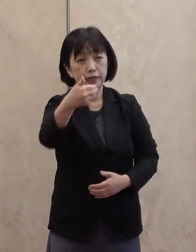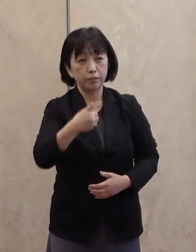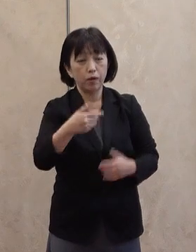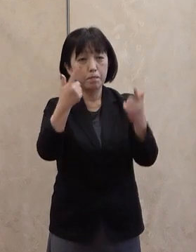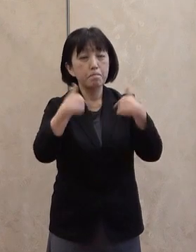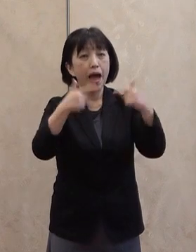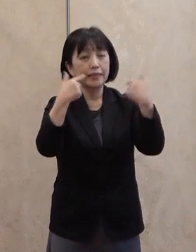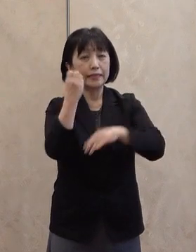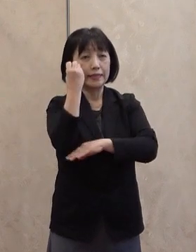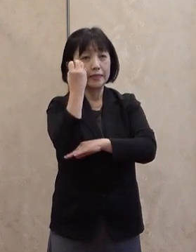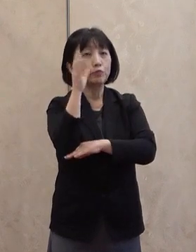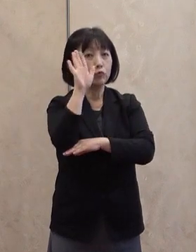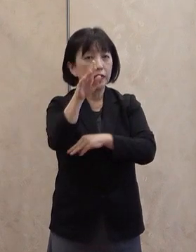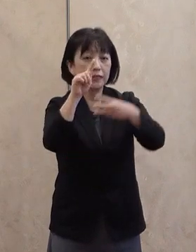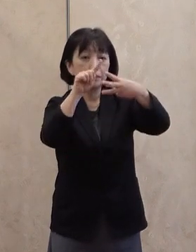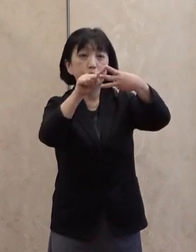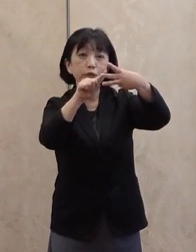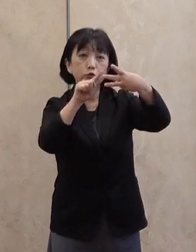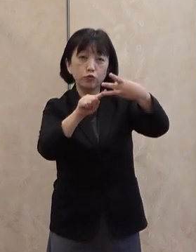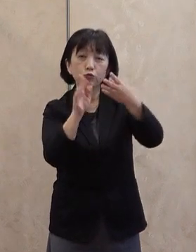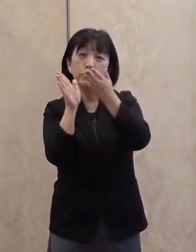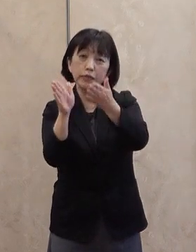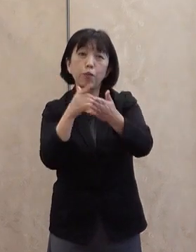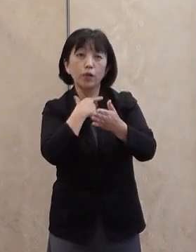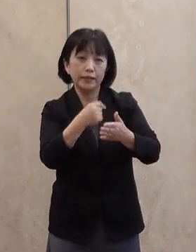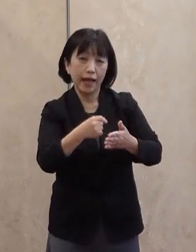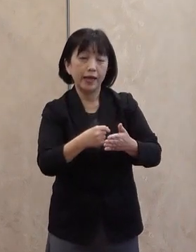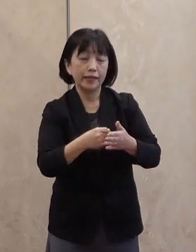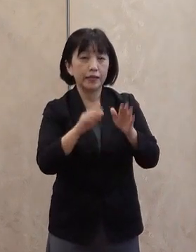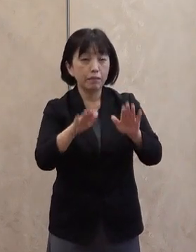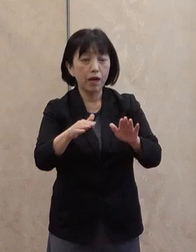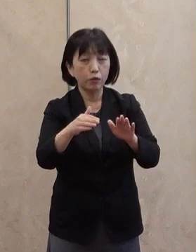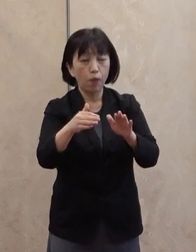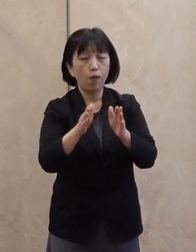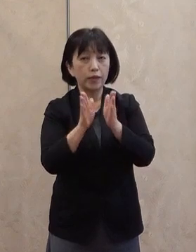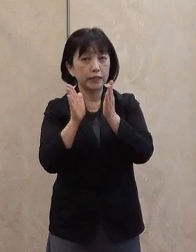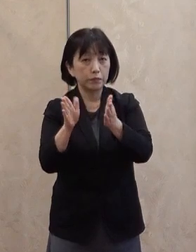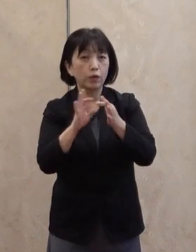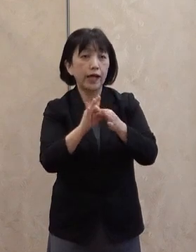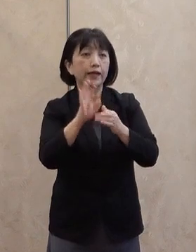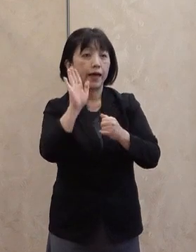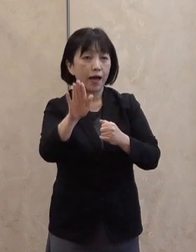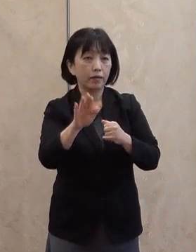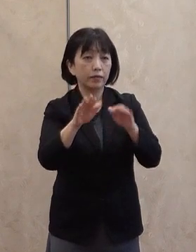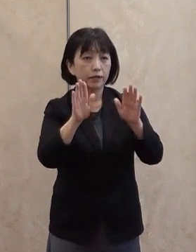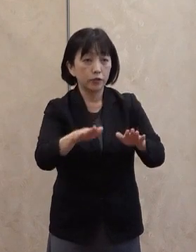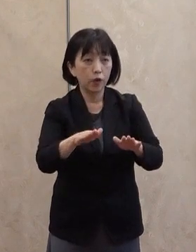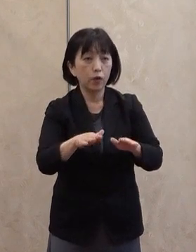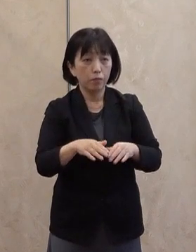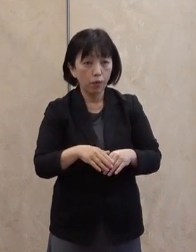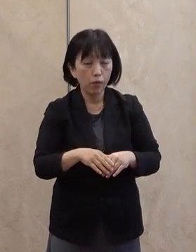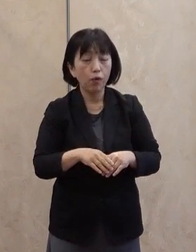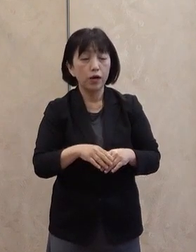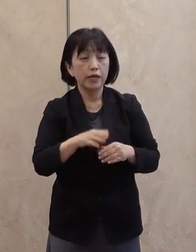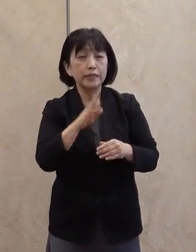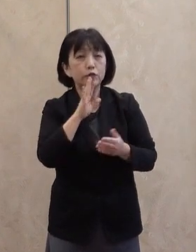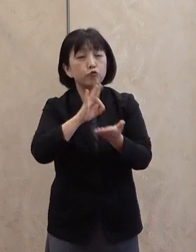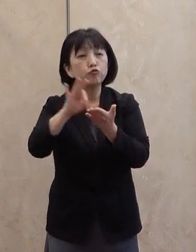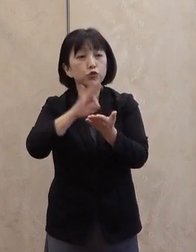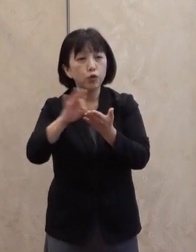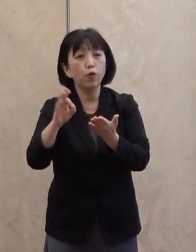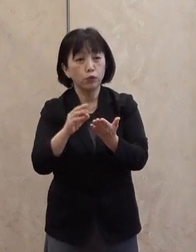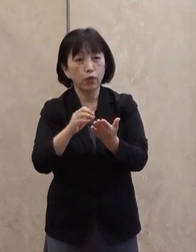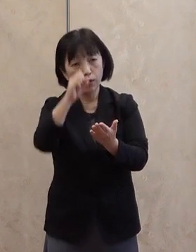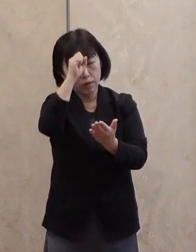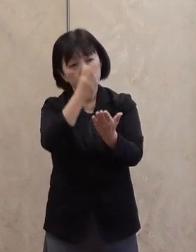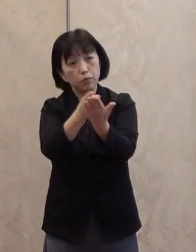毎日新聞の石川です。3点お伺いします。今の質問にも関連するんですけれども、今日実運用の病床もですね、今の確保